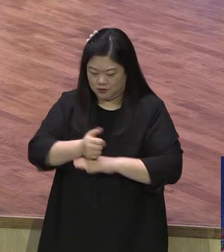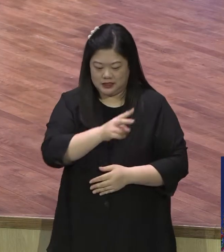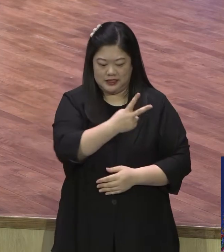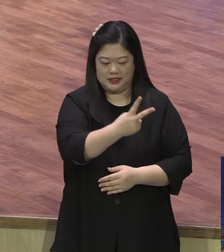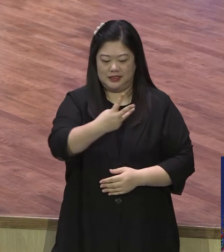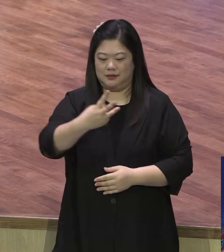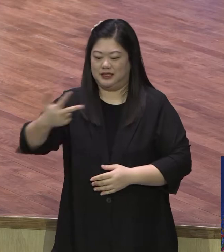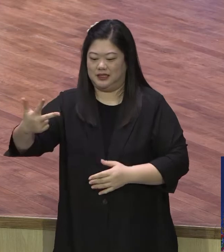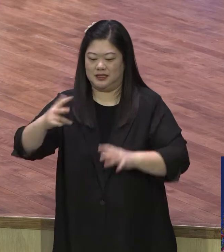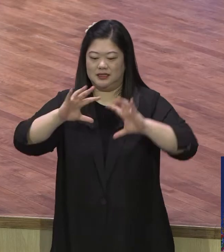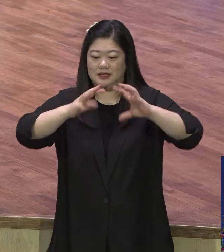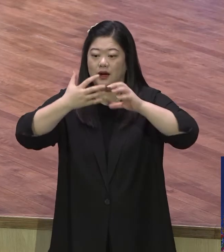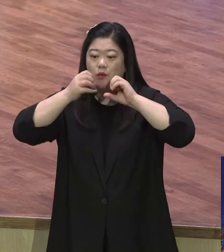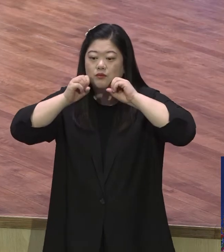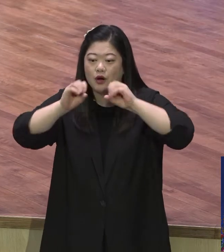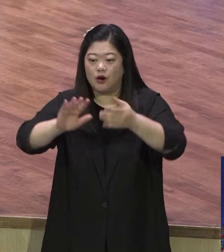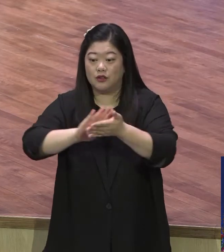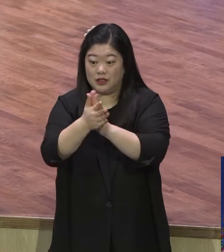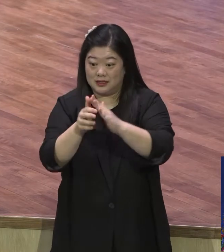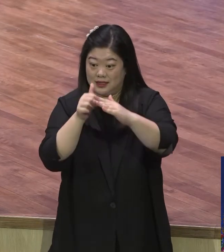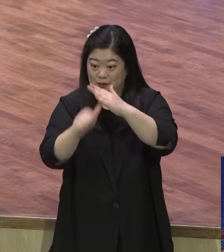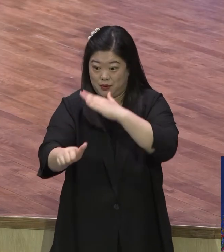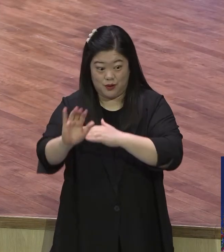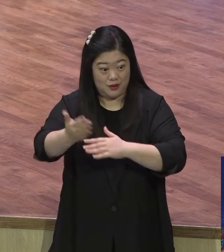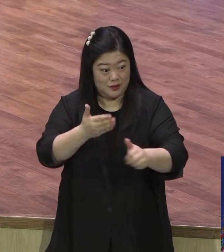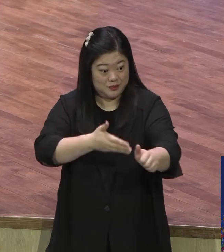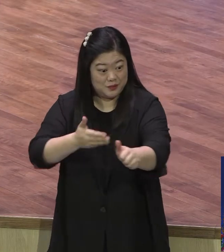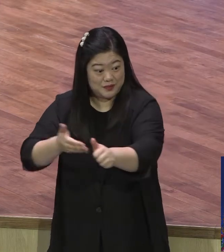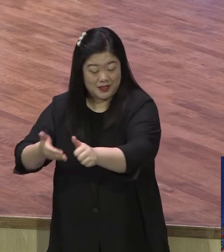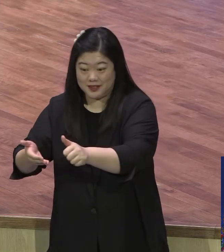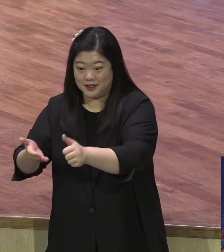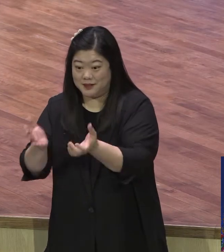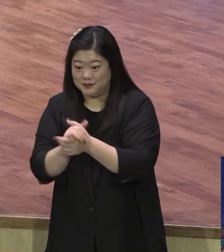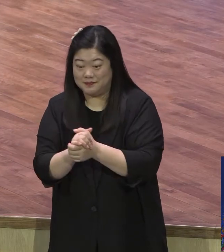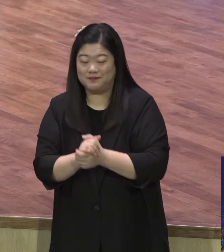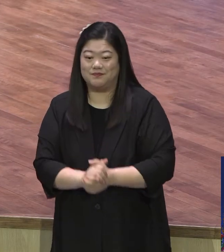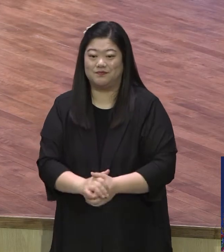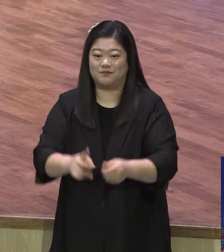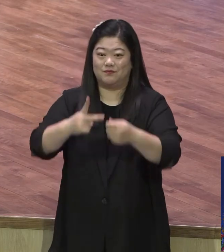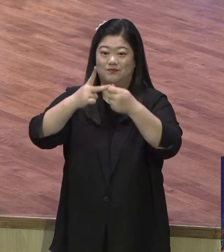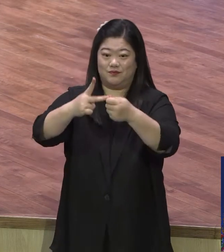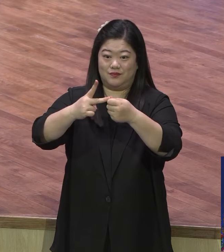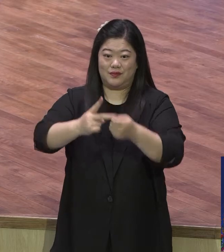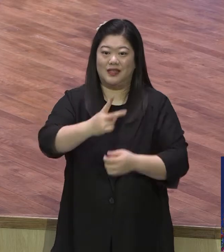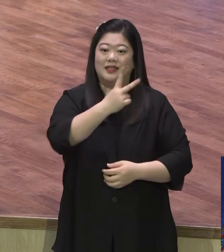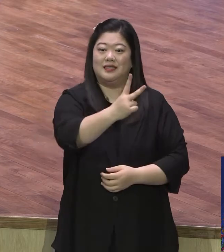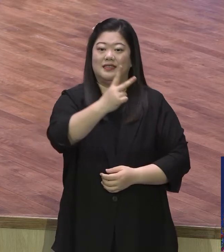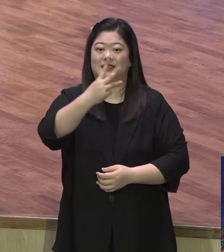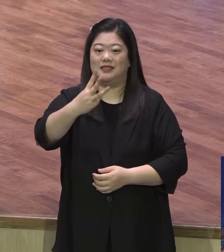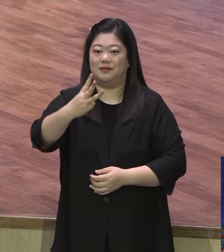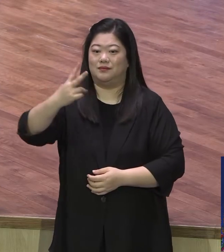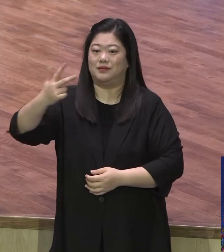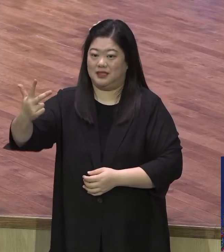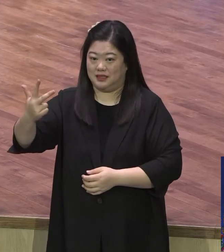포고마의 주역들 다 되시기를 제모로 주부합니다 두 번째로 237 성교 비전